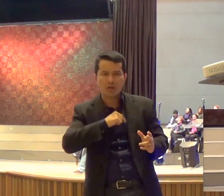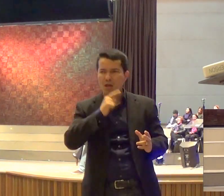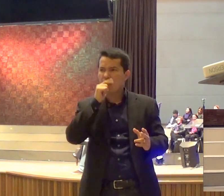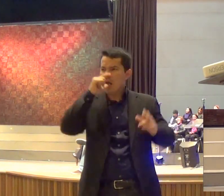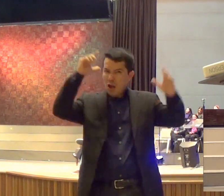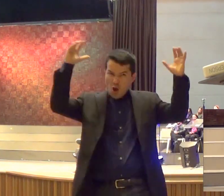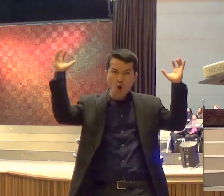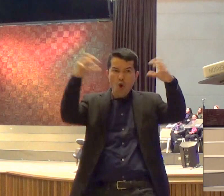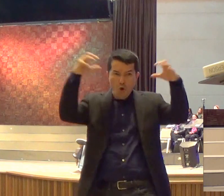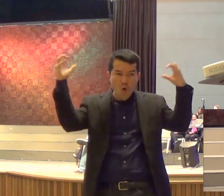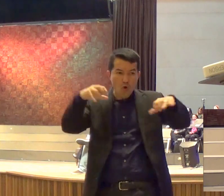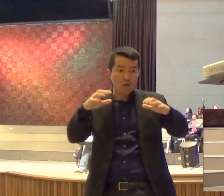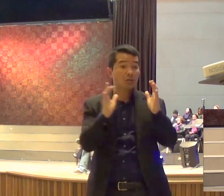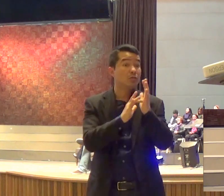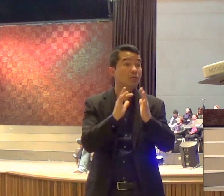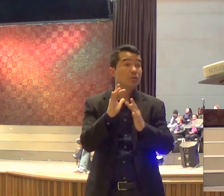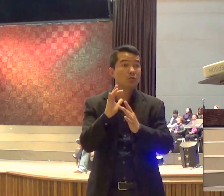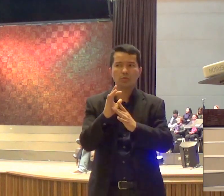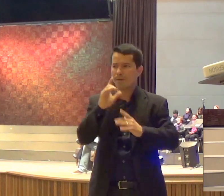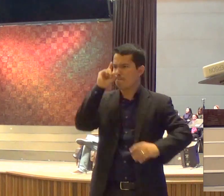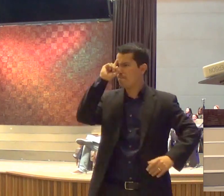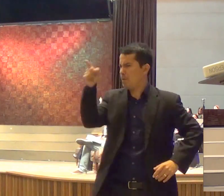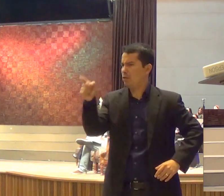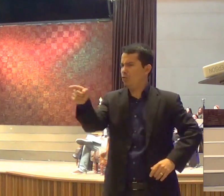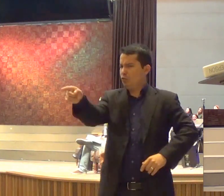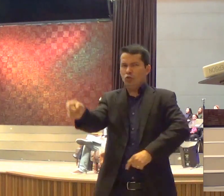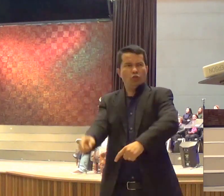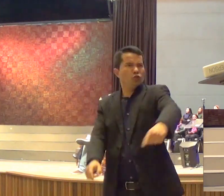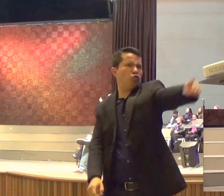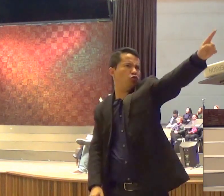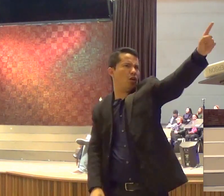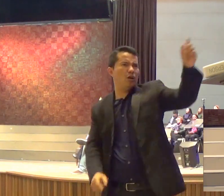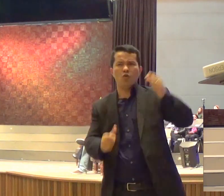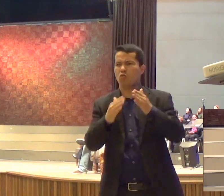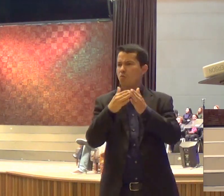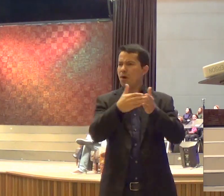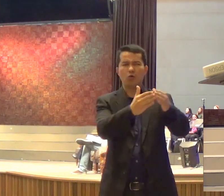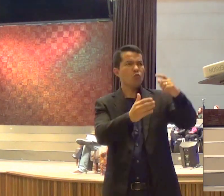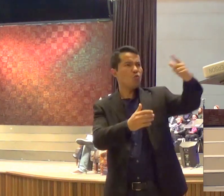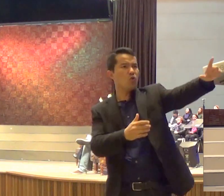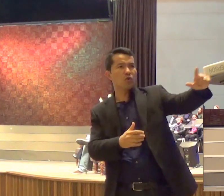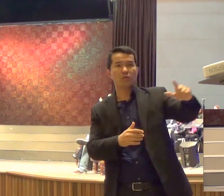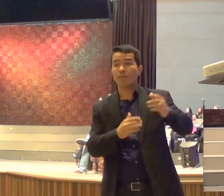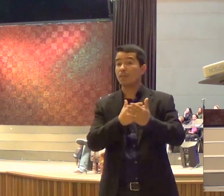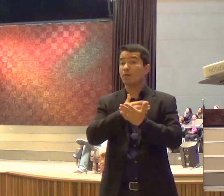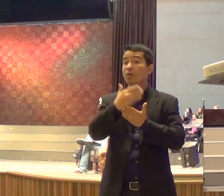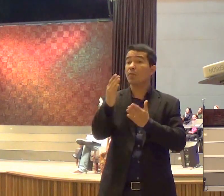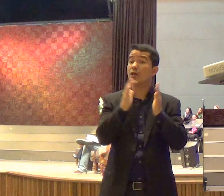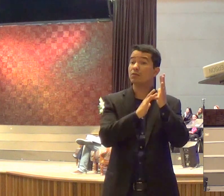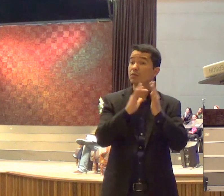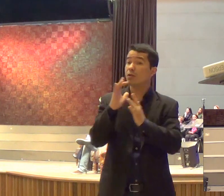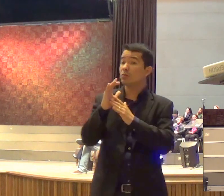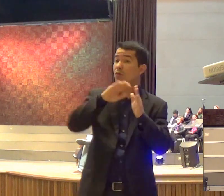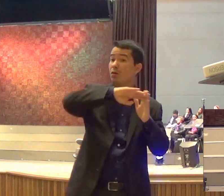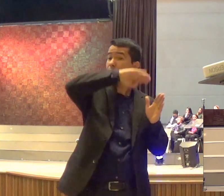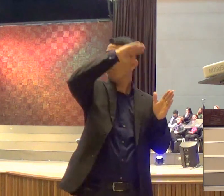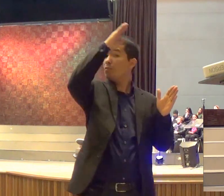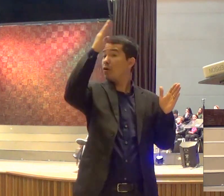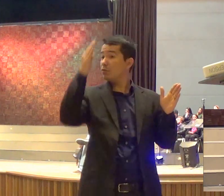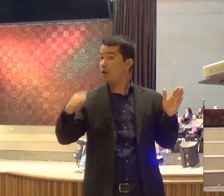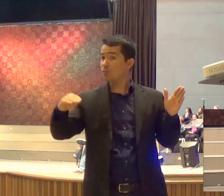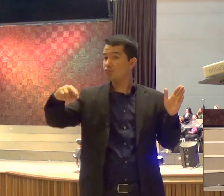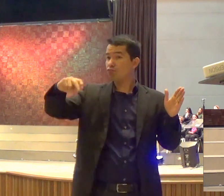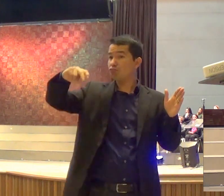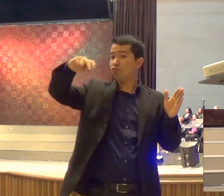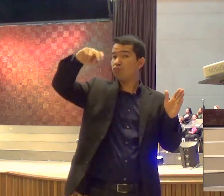Jesus ordena que eles atravessem para o outro lado sobe ao monte para orar uma tempestade